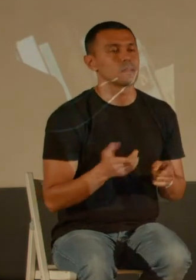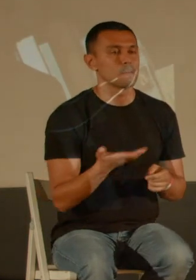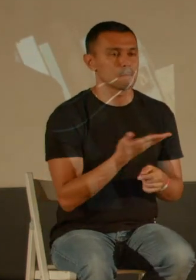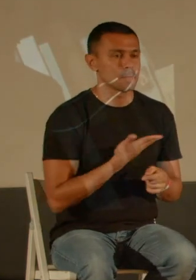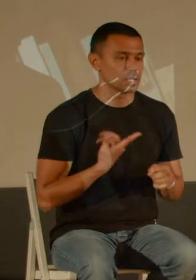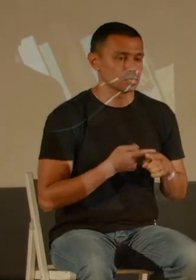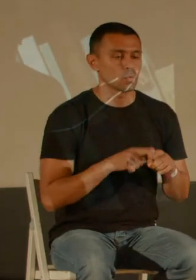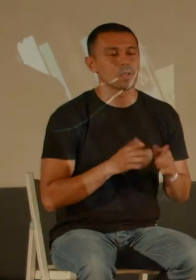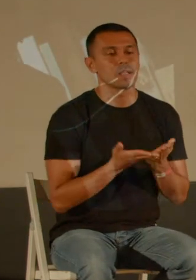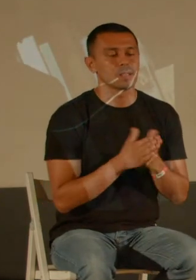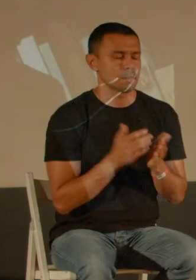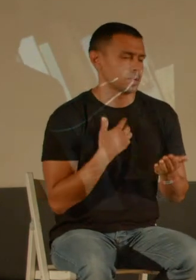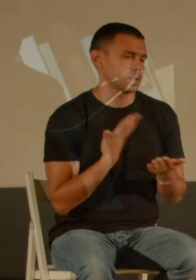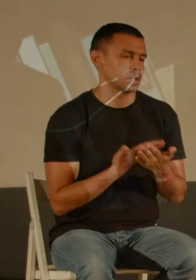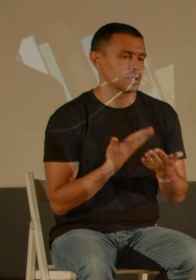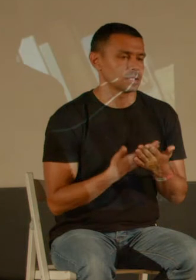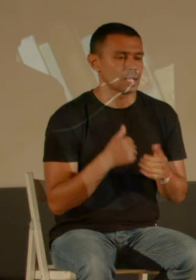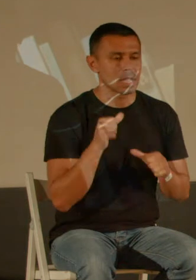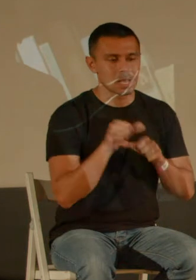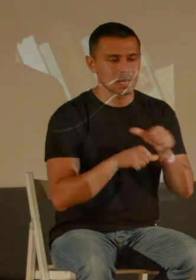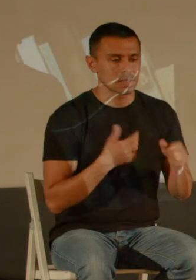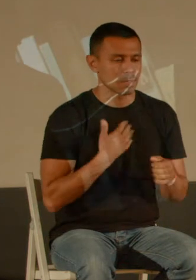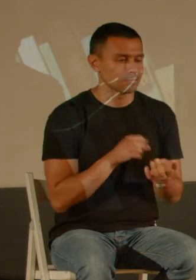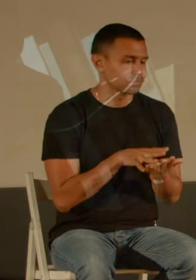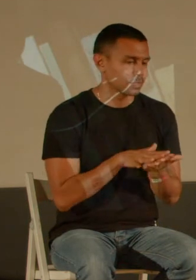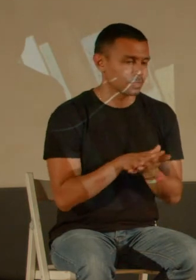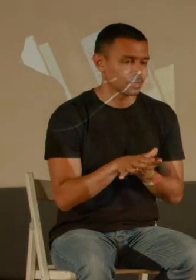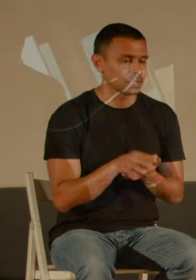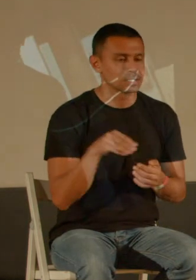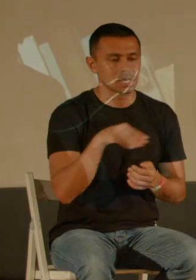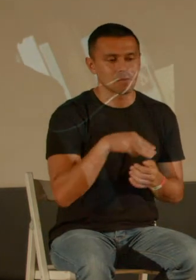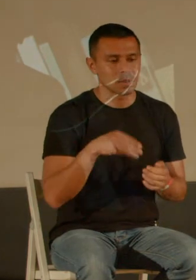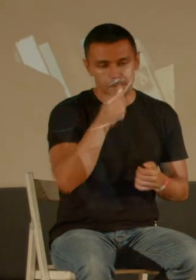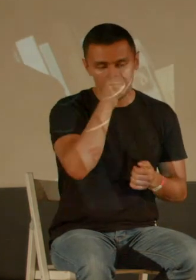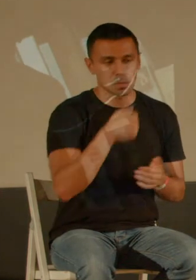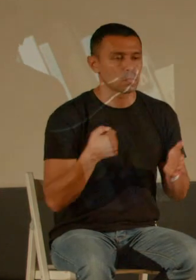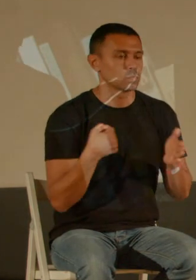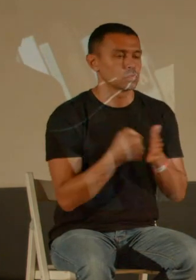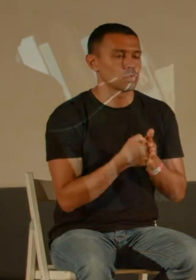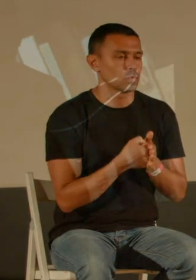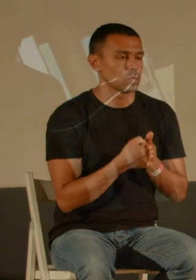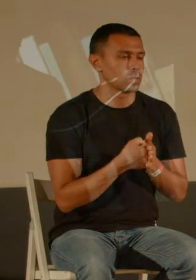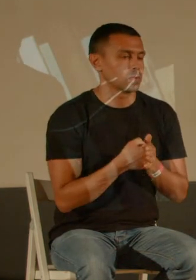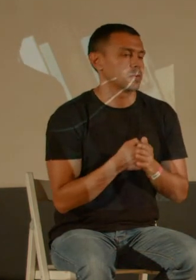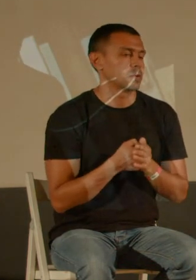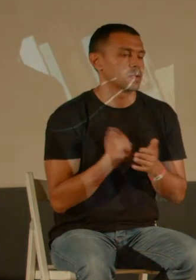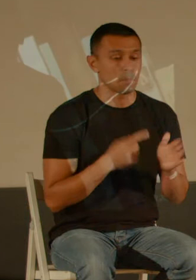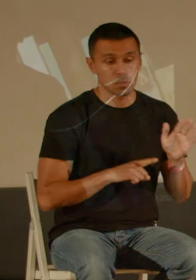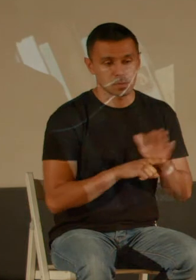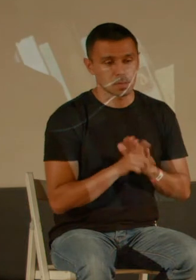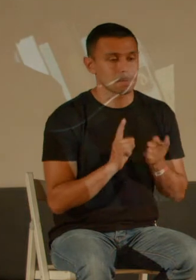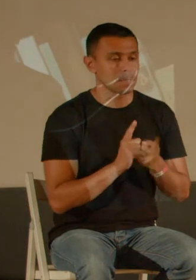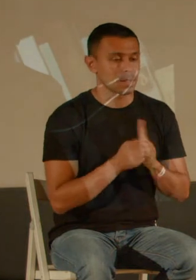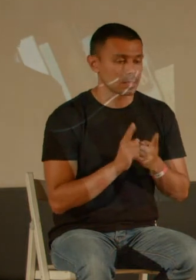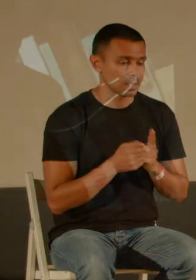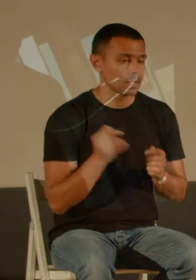її, мені здається, рік нам пішов. З травня по... Ну, от в травні я почала